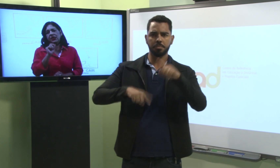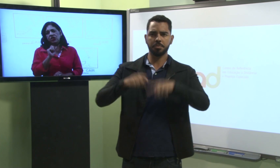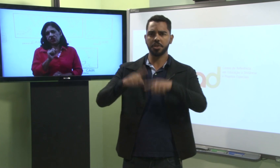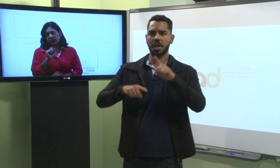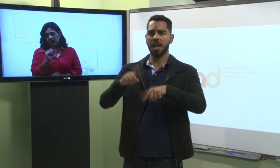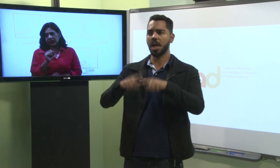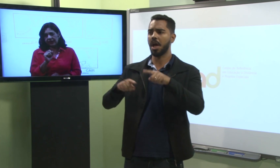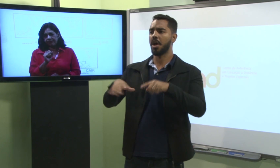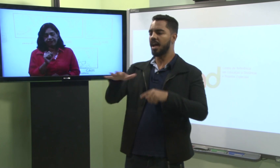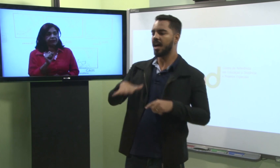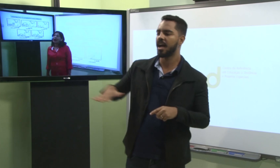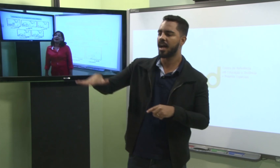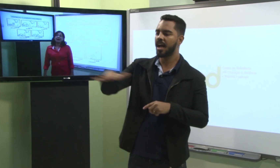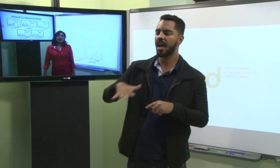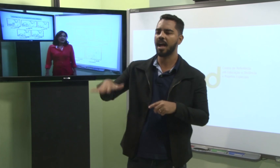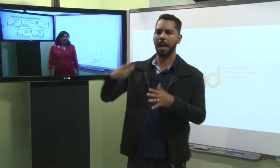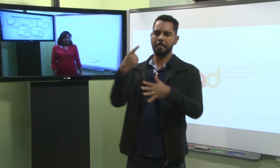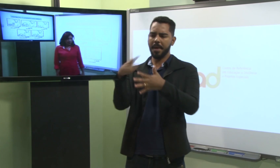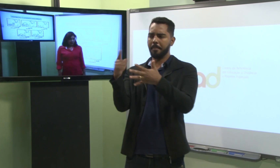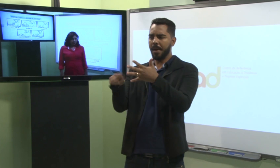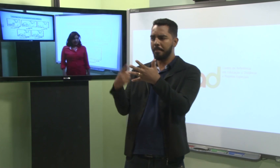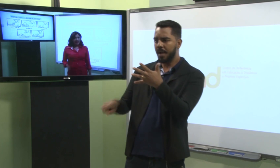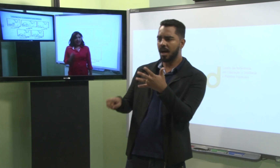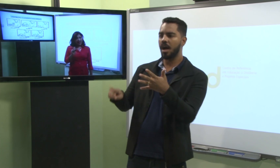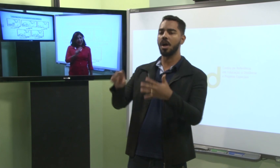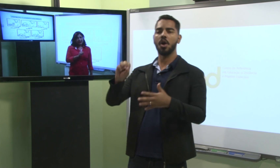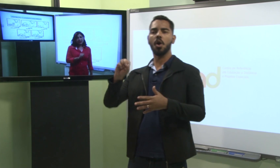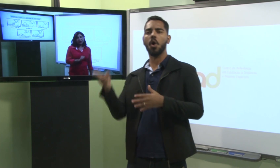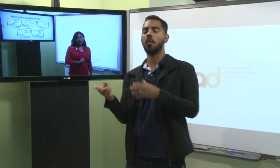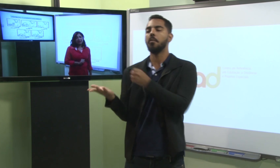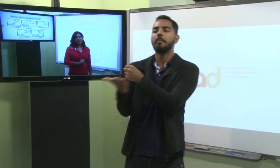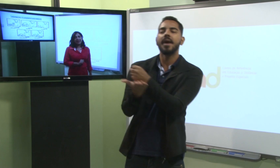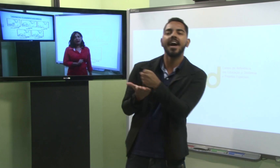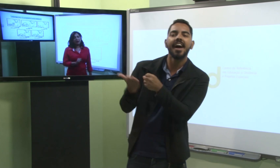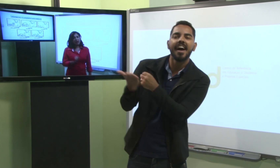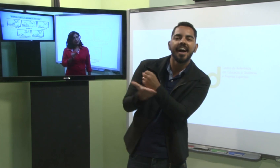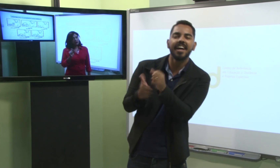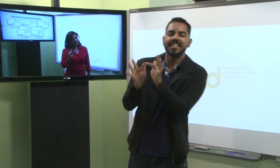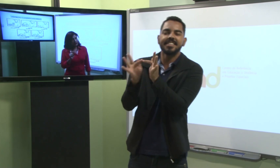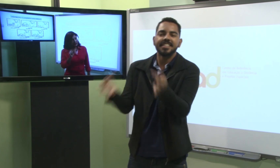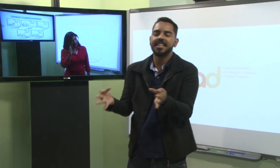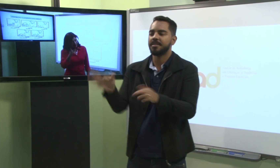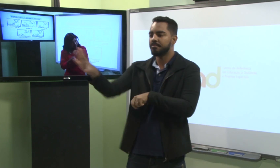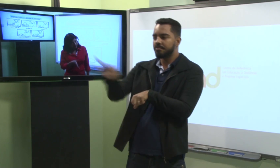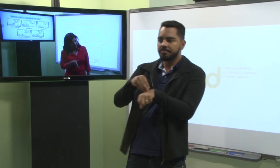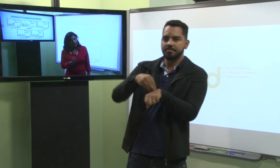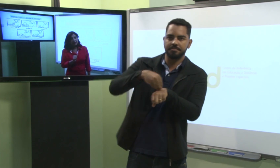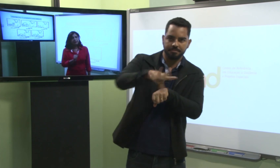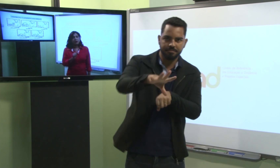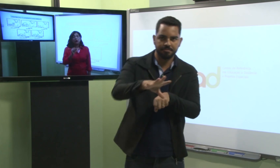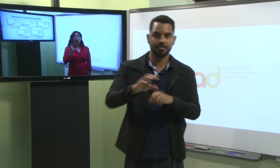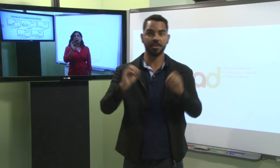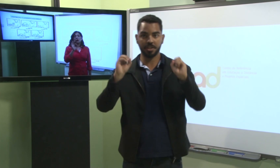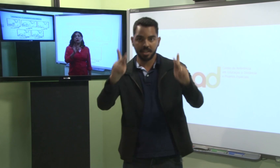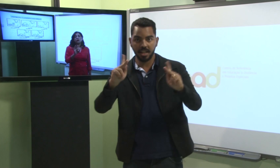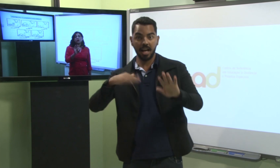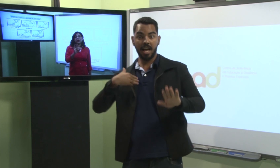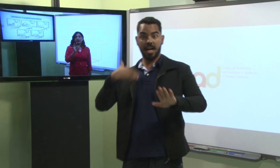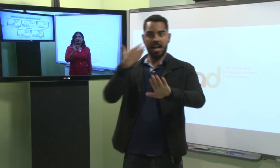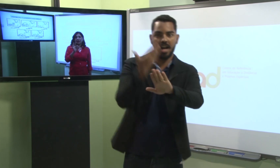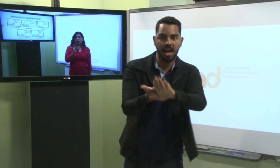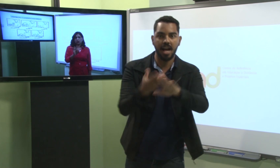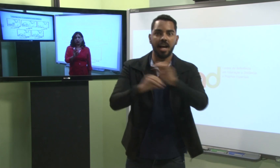ou característica desse ser. Bom, acredito que tenha ficado claro para vocês até aqui.